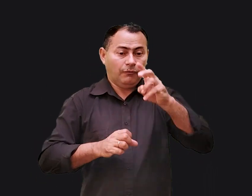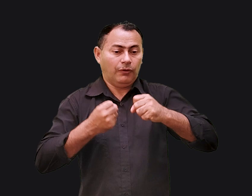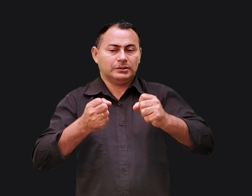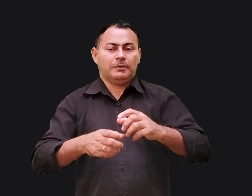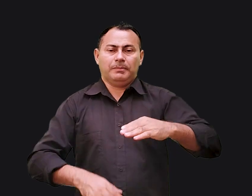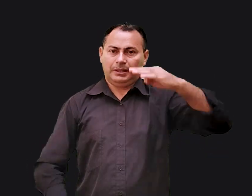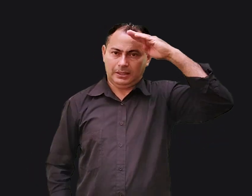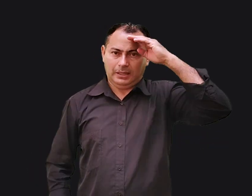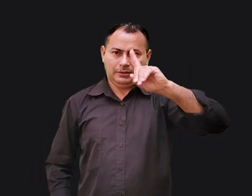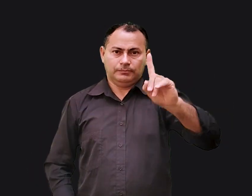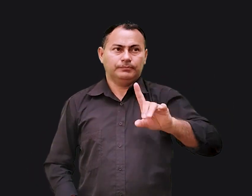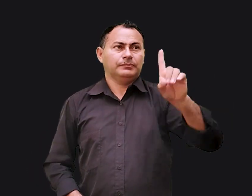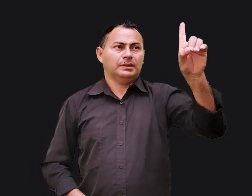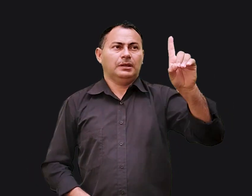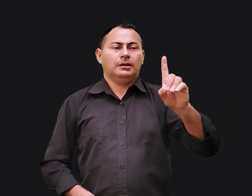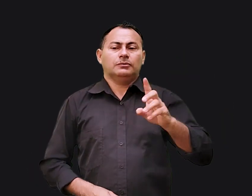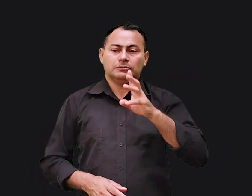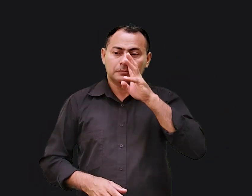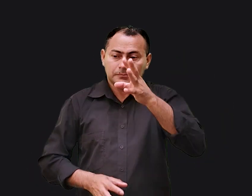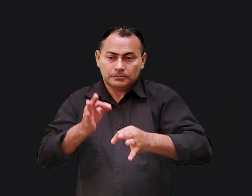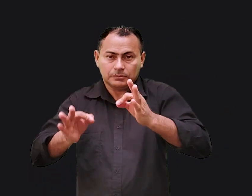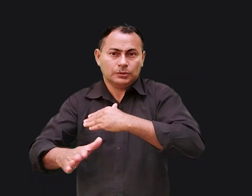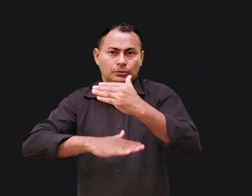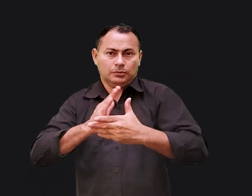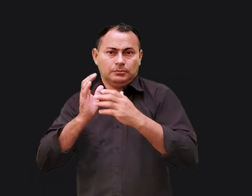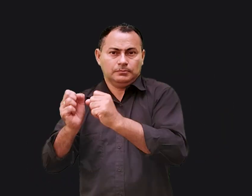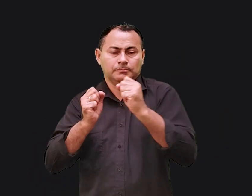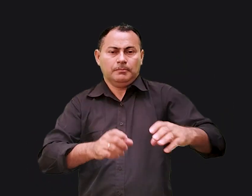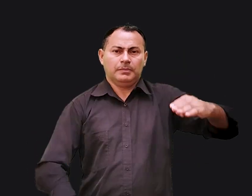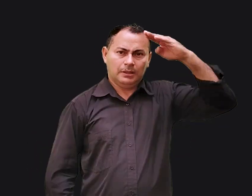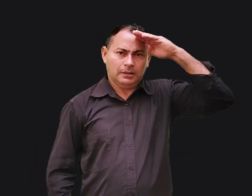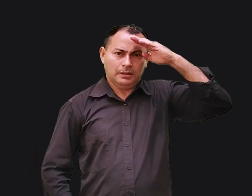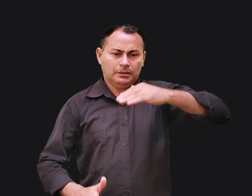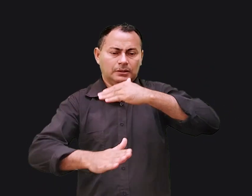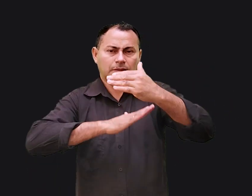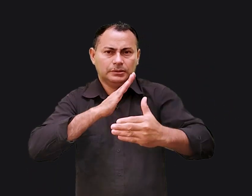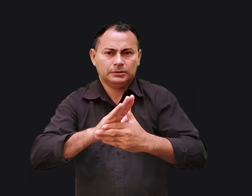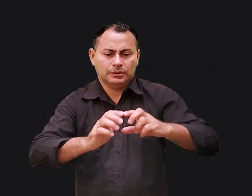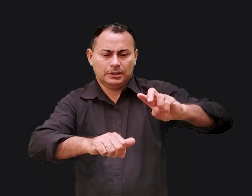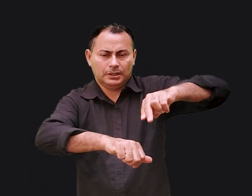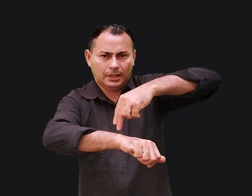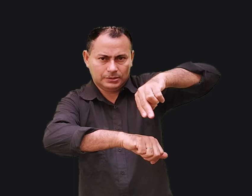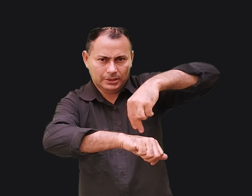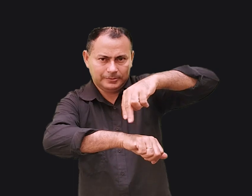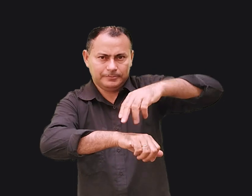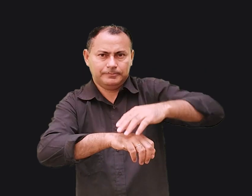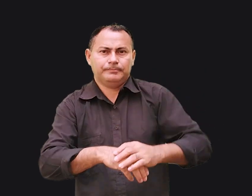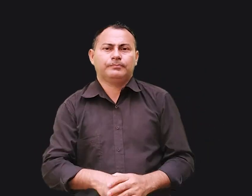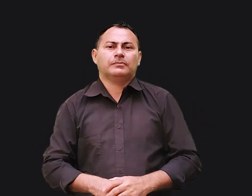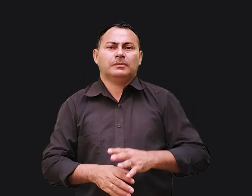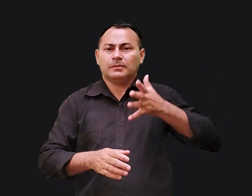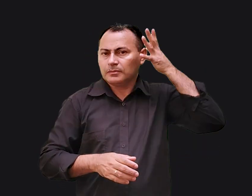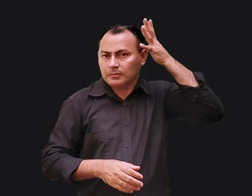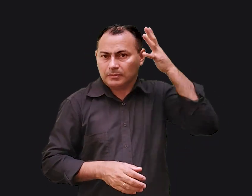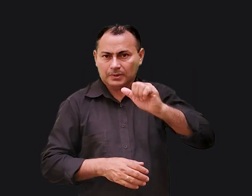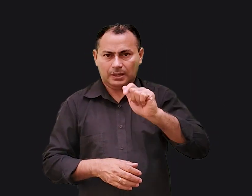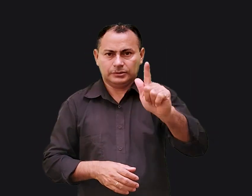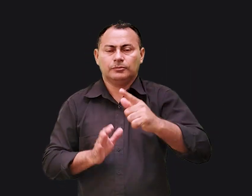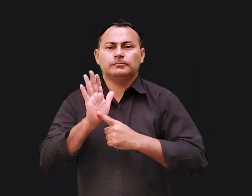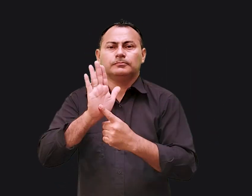forças militares. Deus subjugará todo o poder militar de todas as nações. Os sermões de Ageu